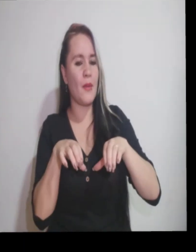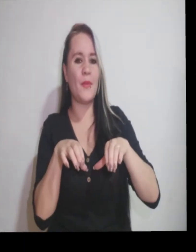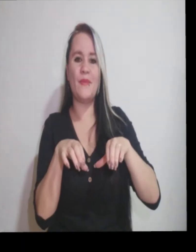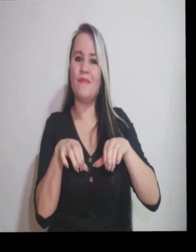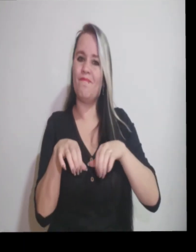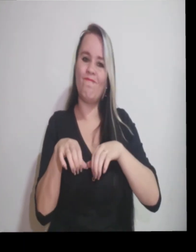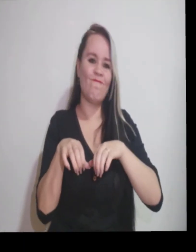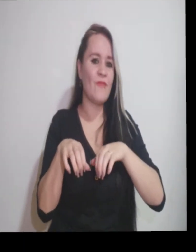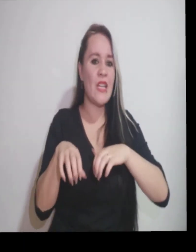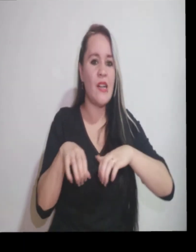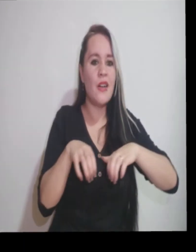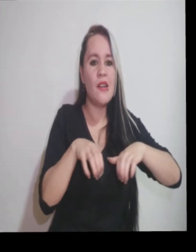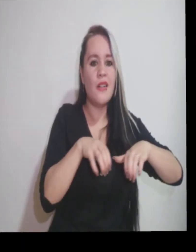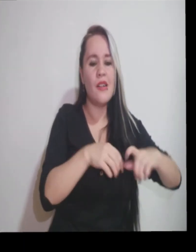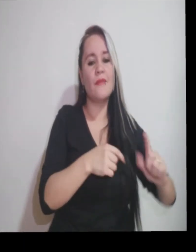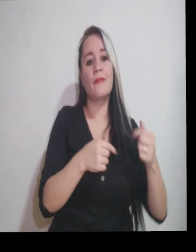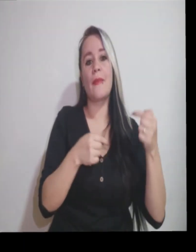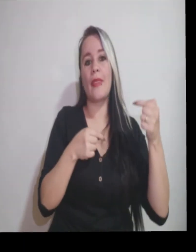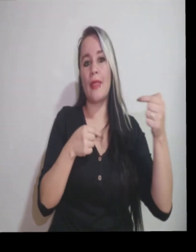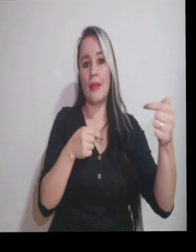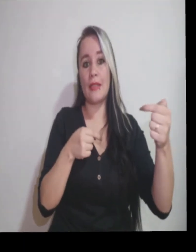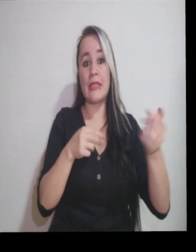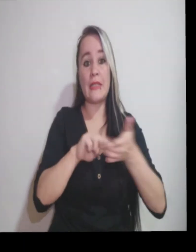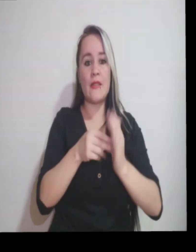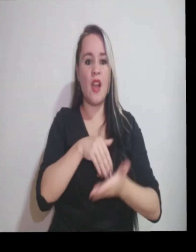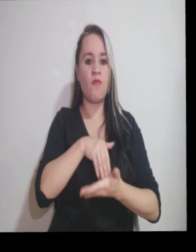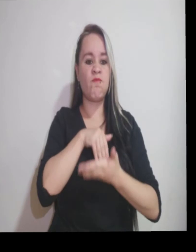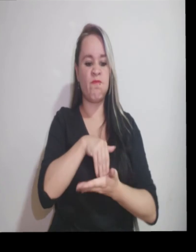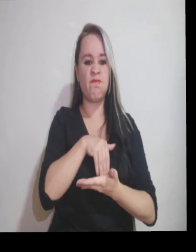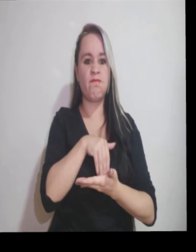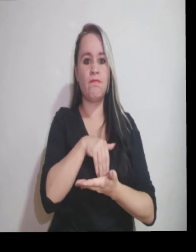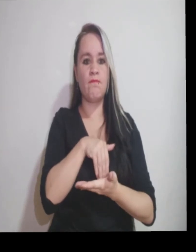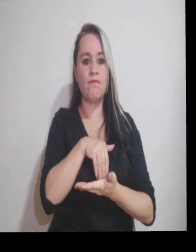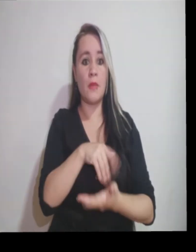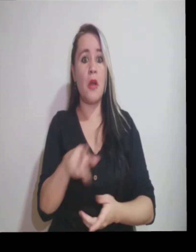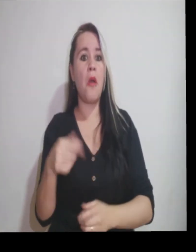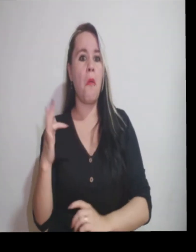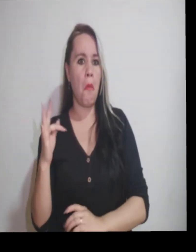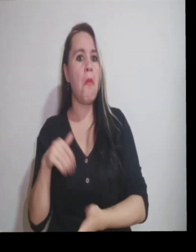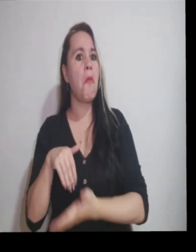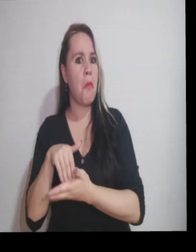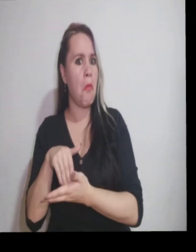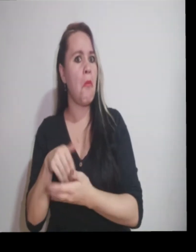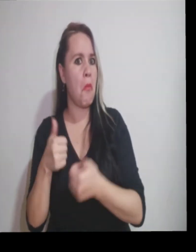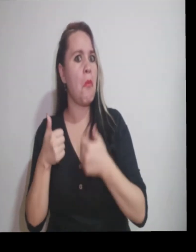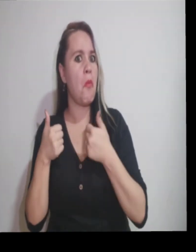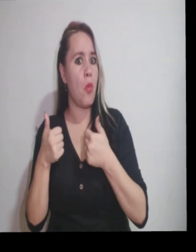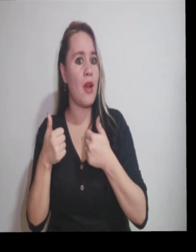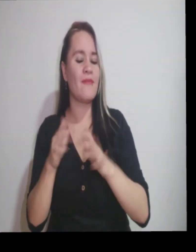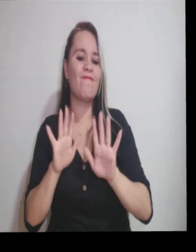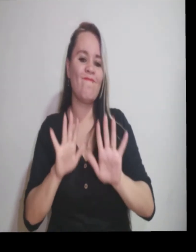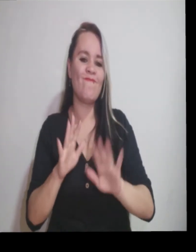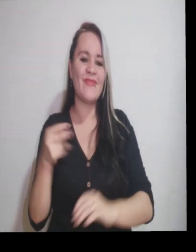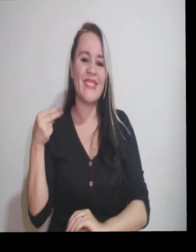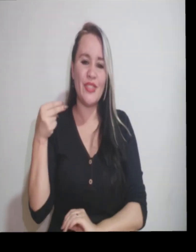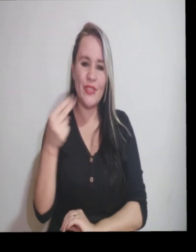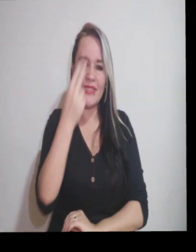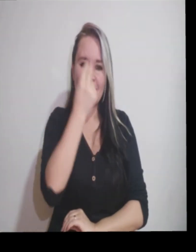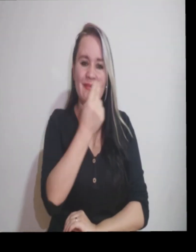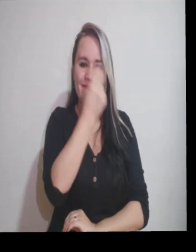si es bien llevado, positivo, y si es mal llevado se convierte en una obsesión peligrosa, que es el